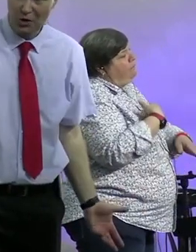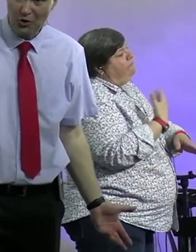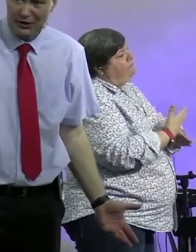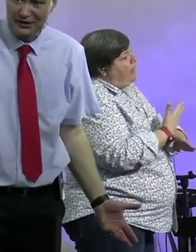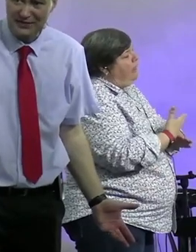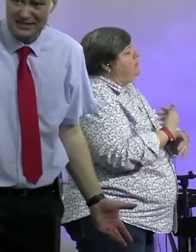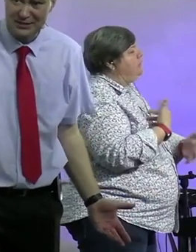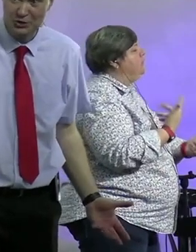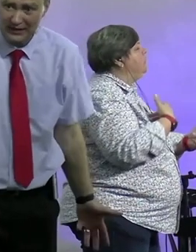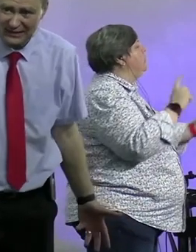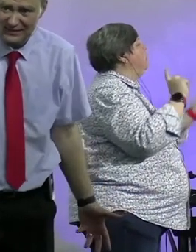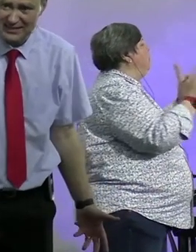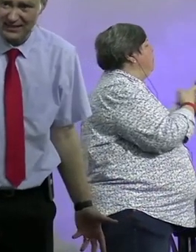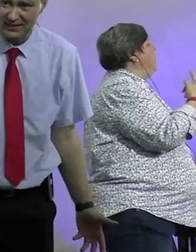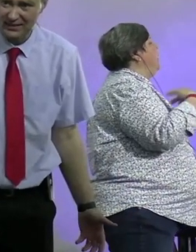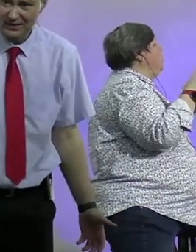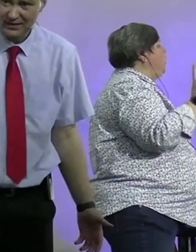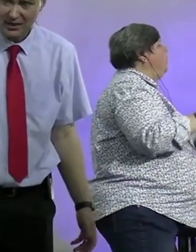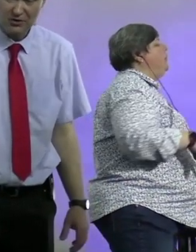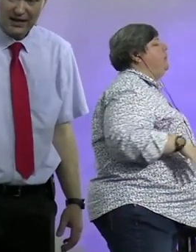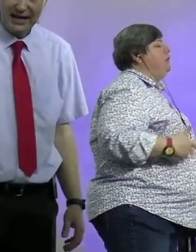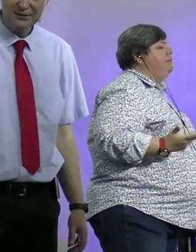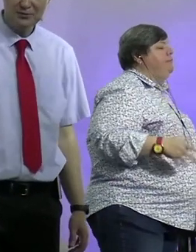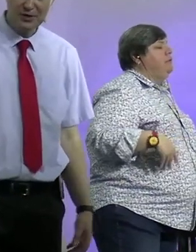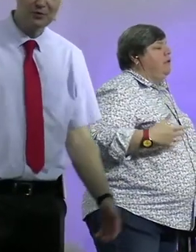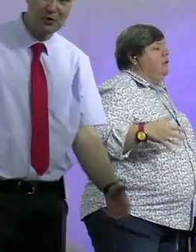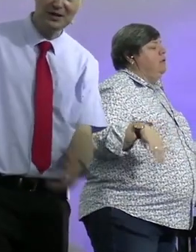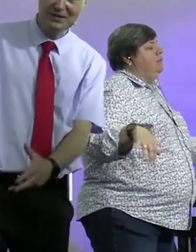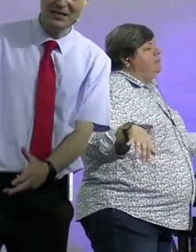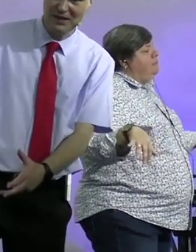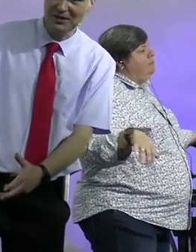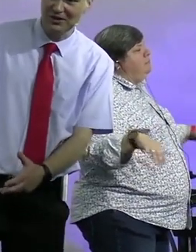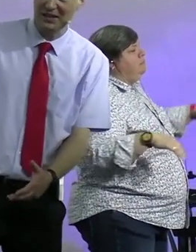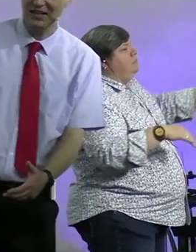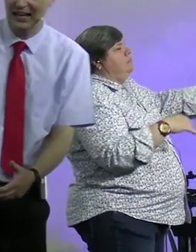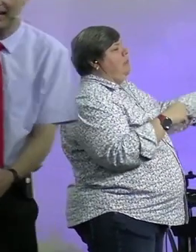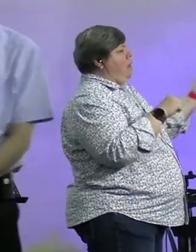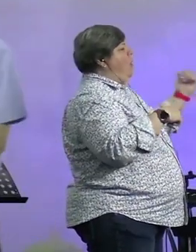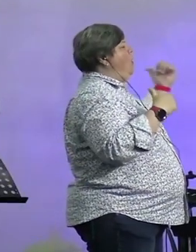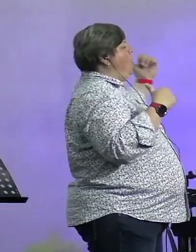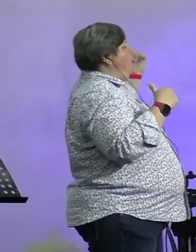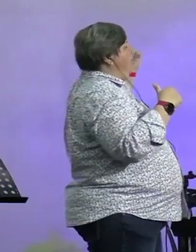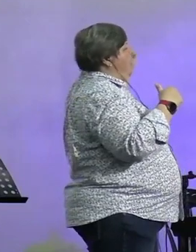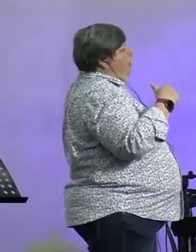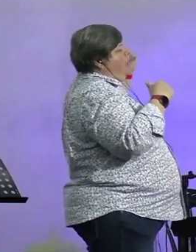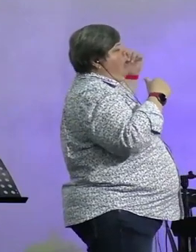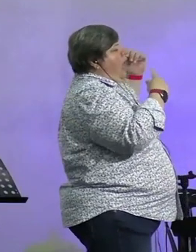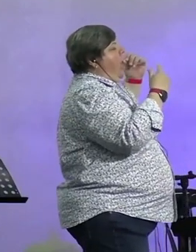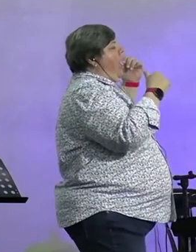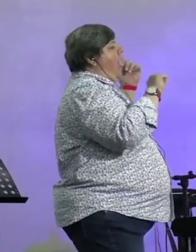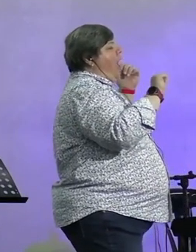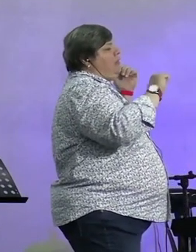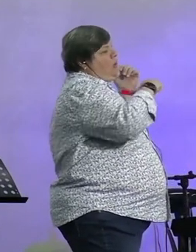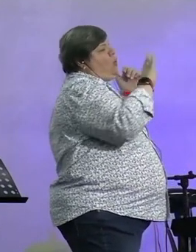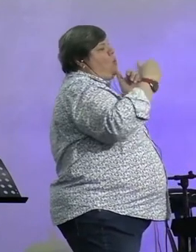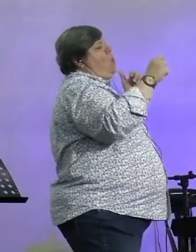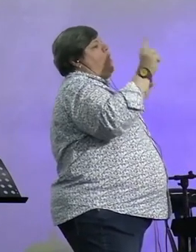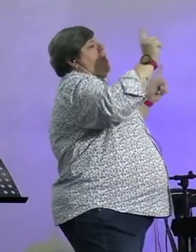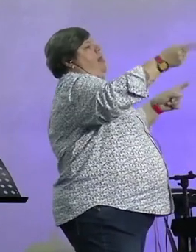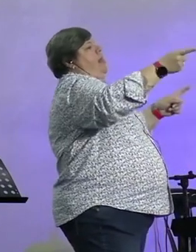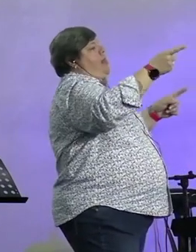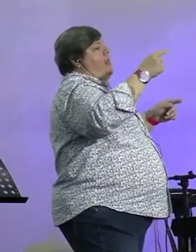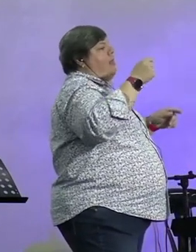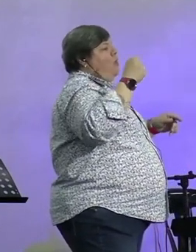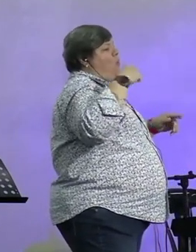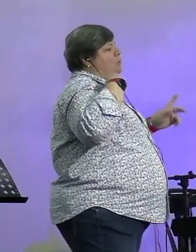Ek kon iewers in 'n ongeluk gewees het en dood gewees het. Nou, okay, Andrew moet nog 'n bietjie met sy been daar in die lug lê, maar die Here is besig met hom te werk. Om te